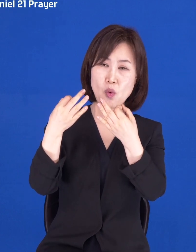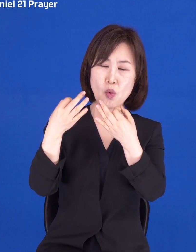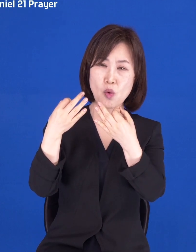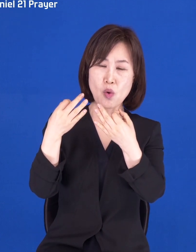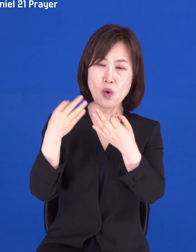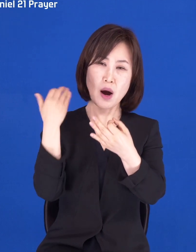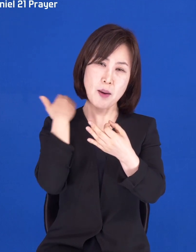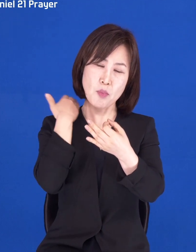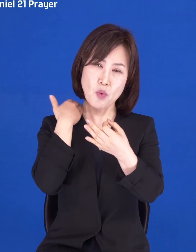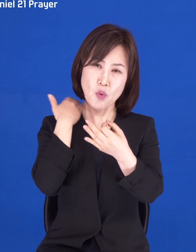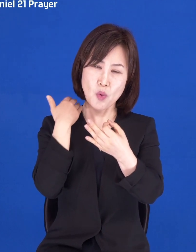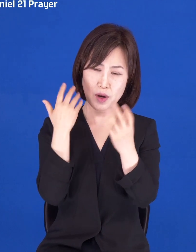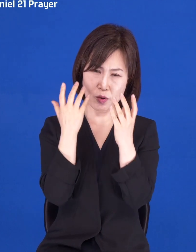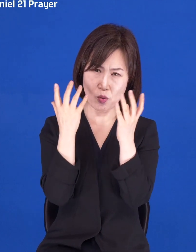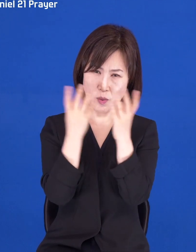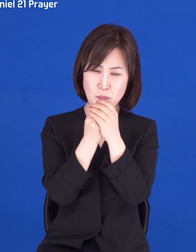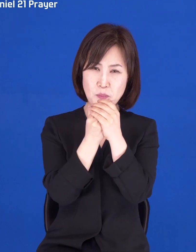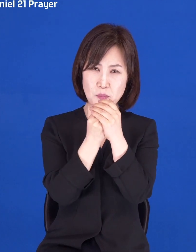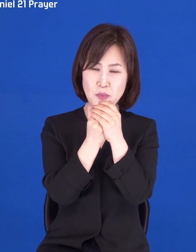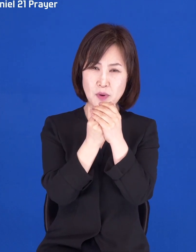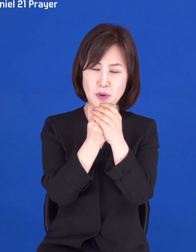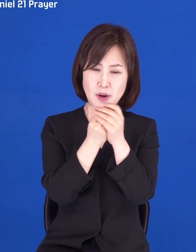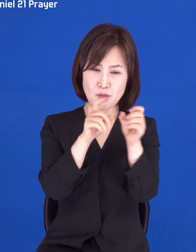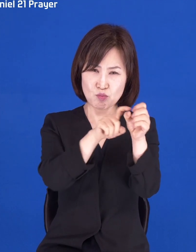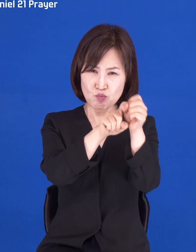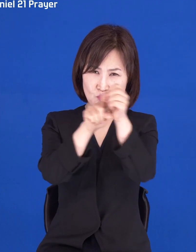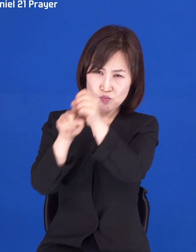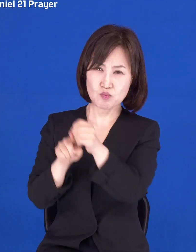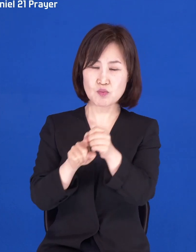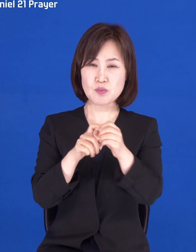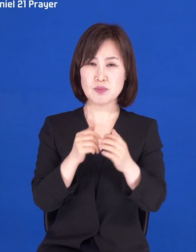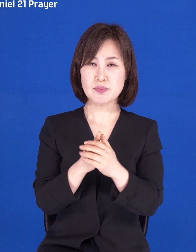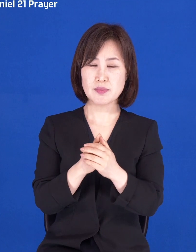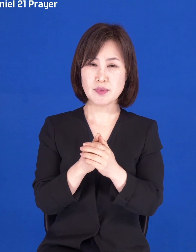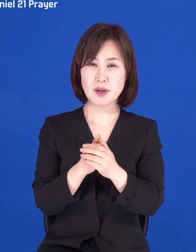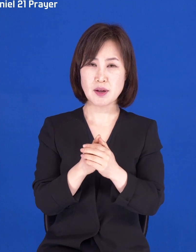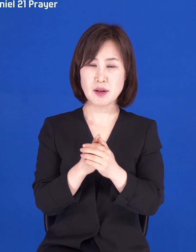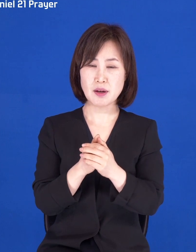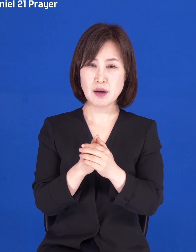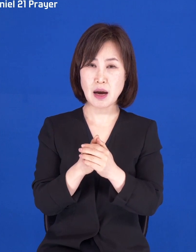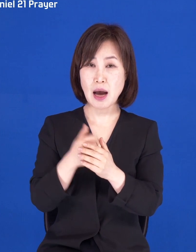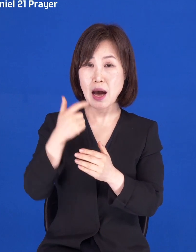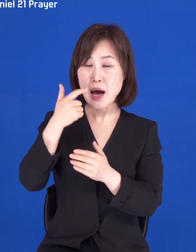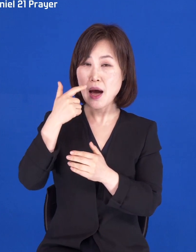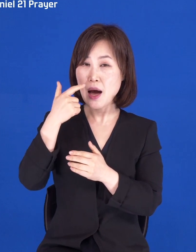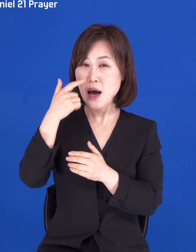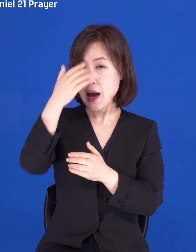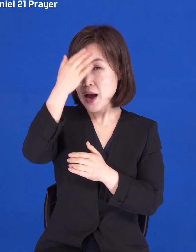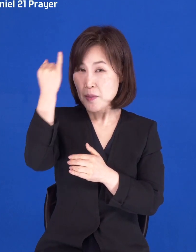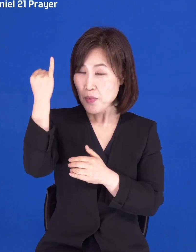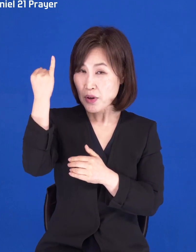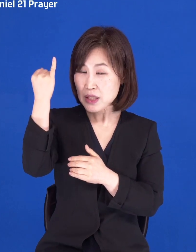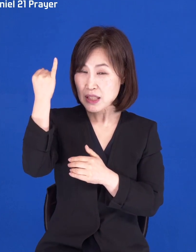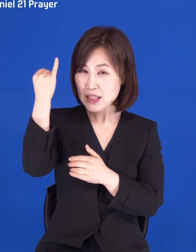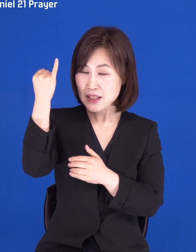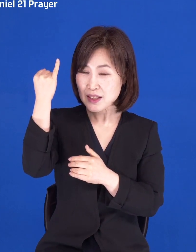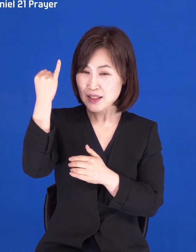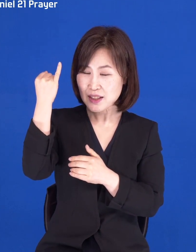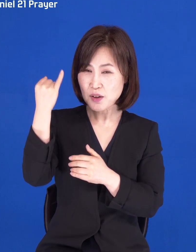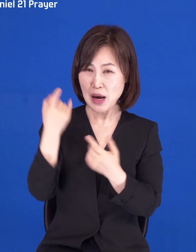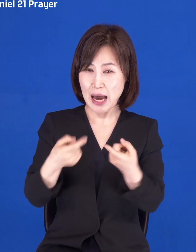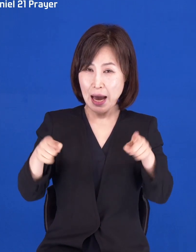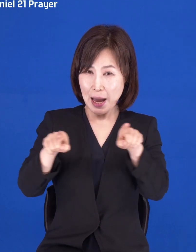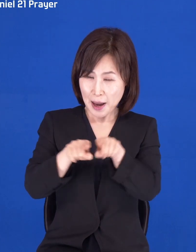비춰 새어나가지 않게 보지 못하게 가렸어요. 그리고는 할머니 이부자리 쪽에 가서 할머니 이불 속에